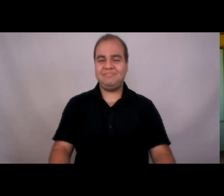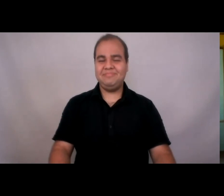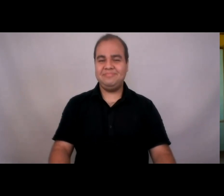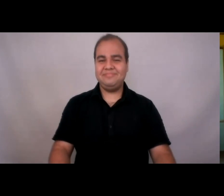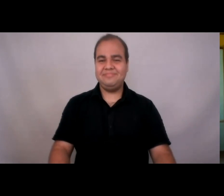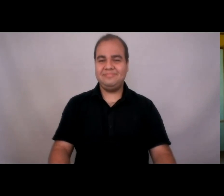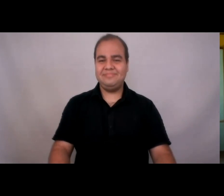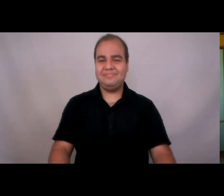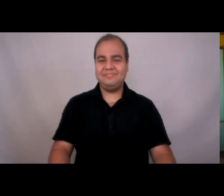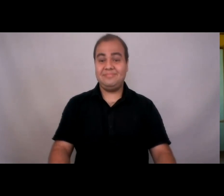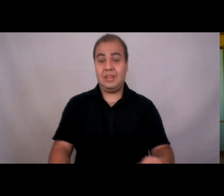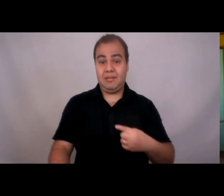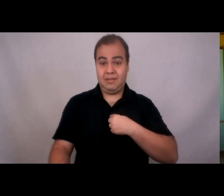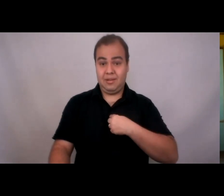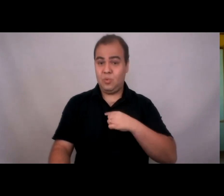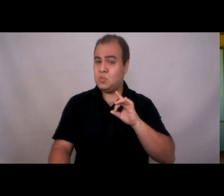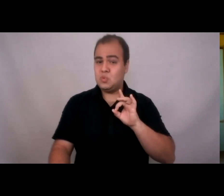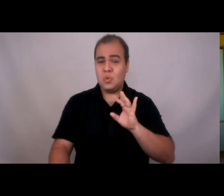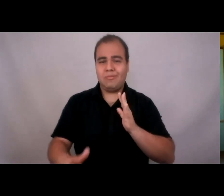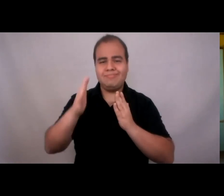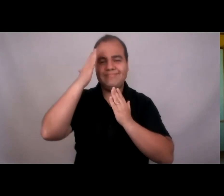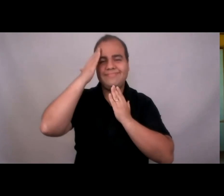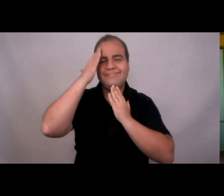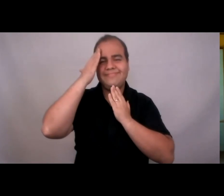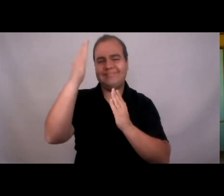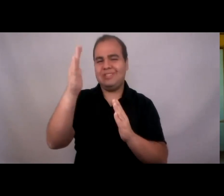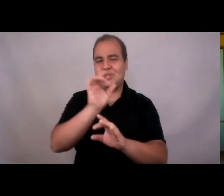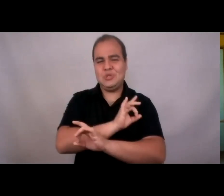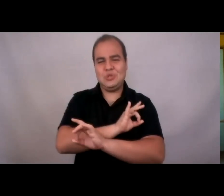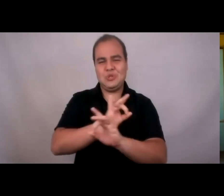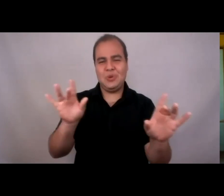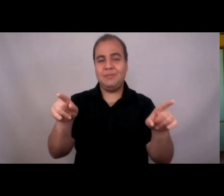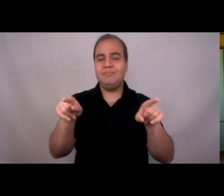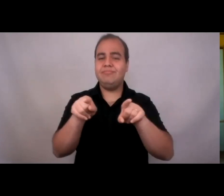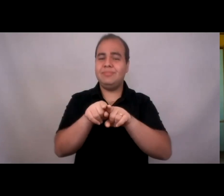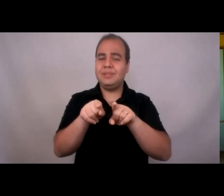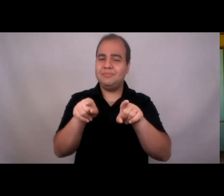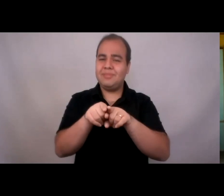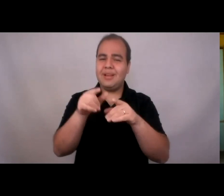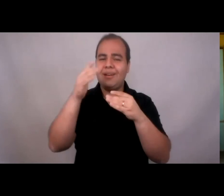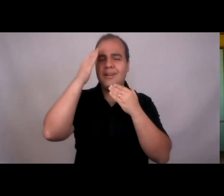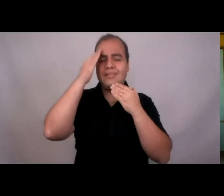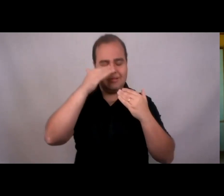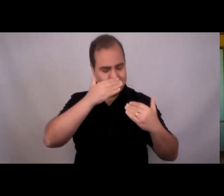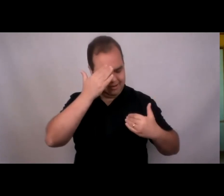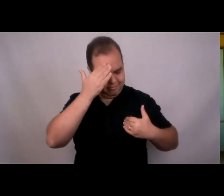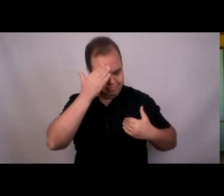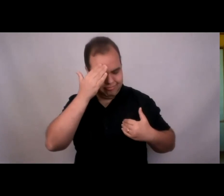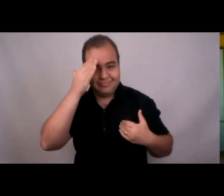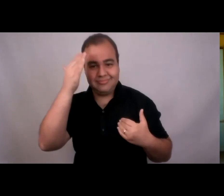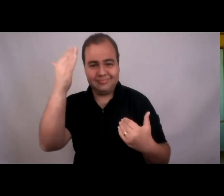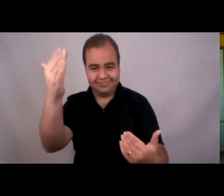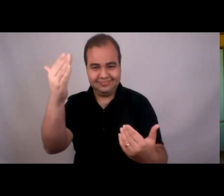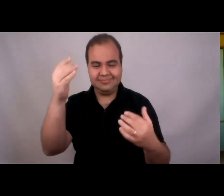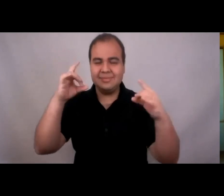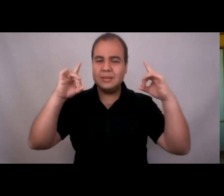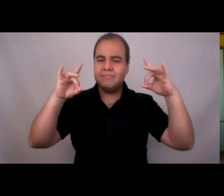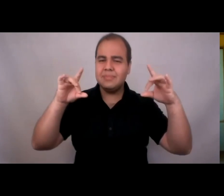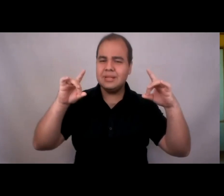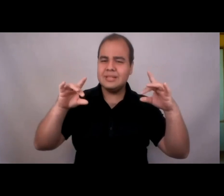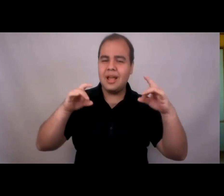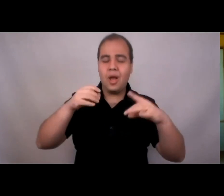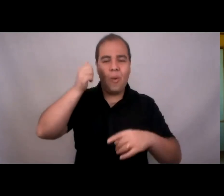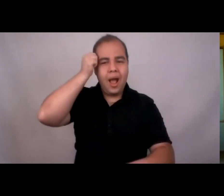a mim só cabe agradecer, e agradecer de todo o coração mesmo, em especial